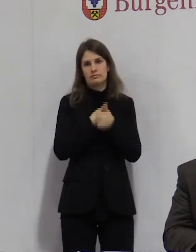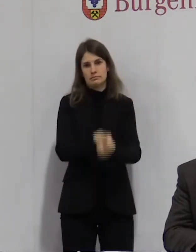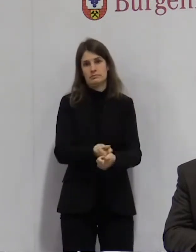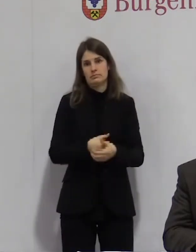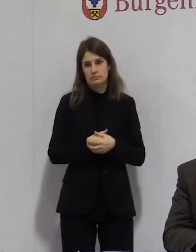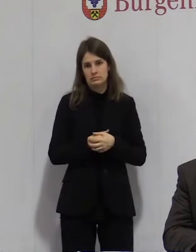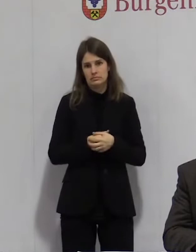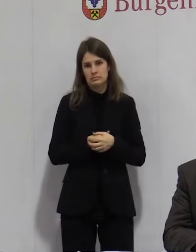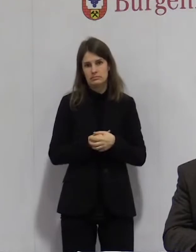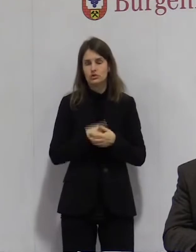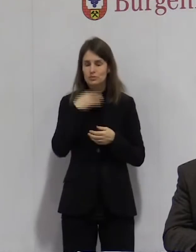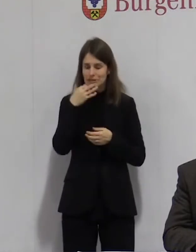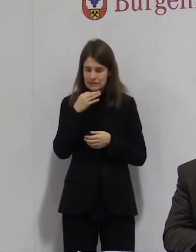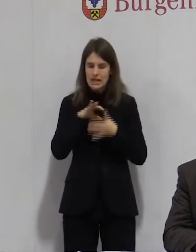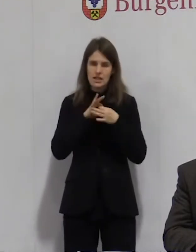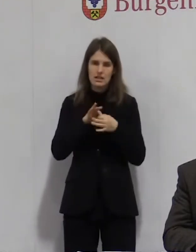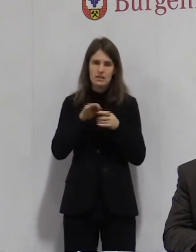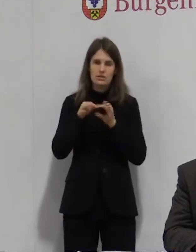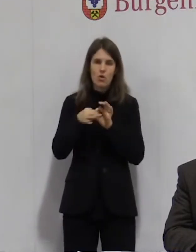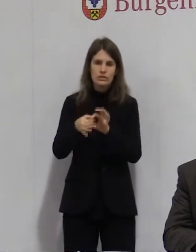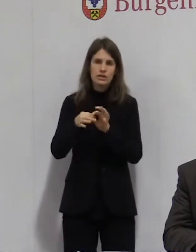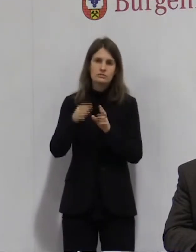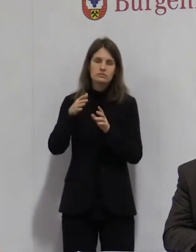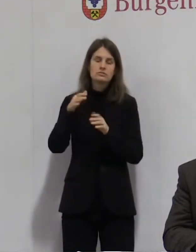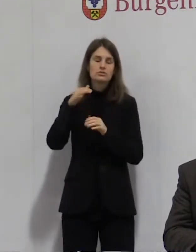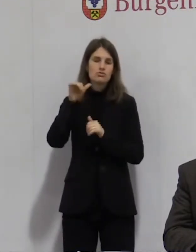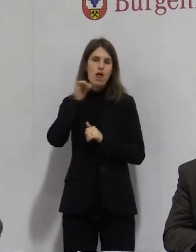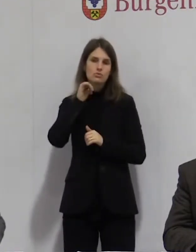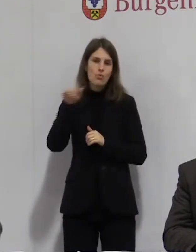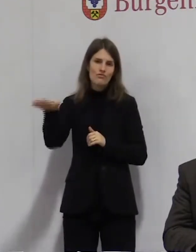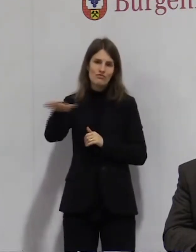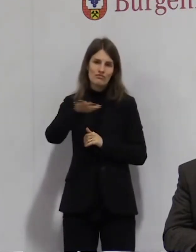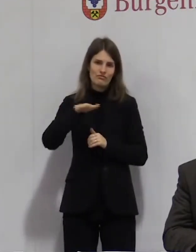dem Schlachthof in Weißenfels ergriffen haben. Also die